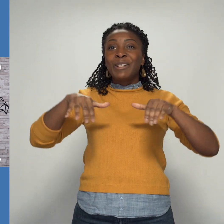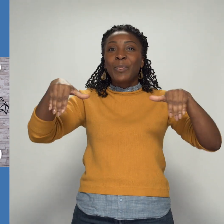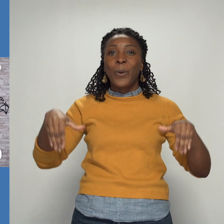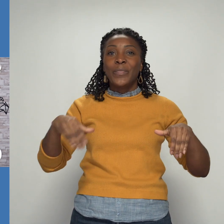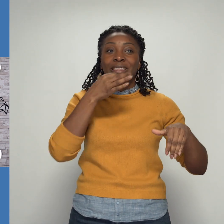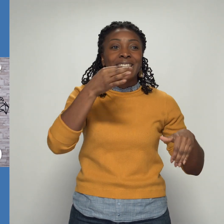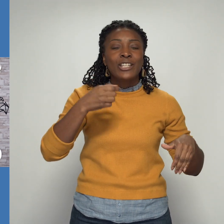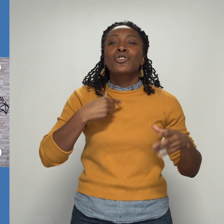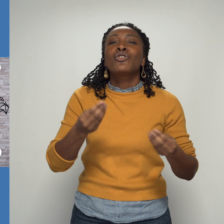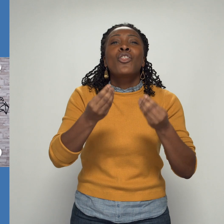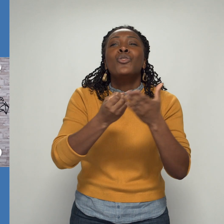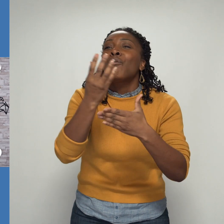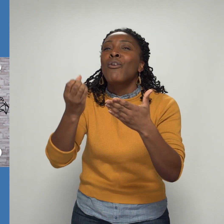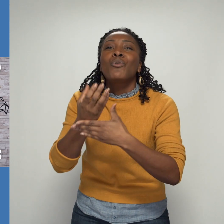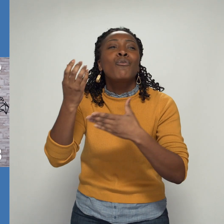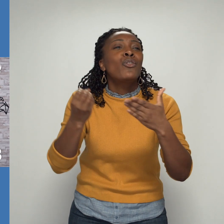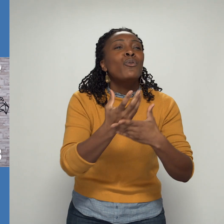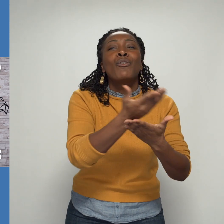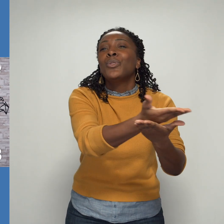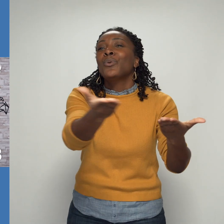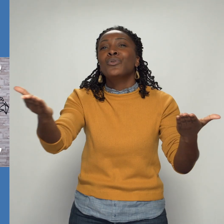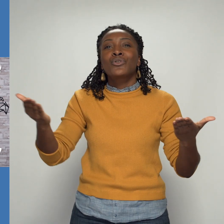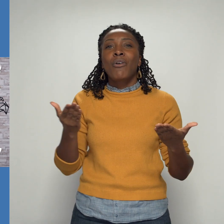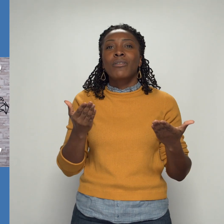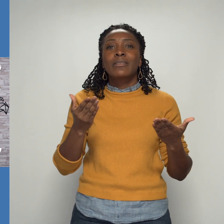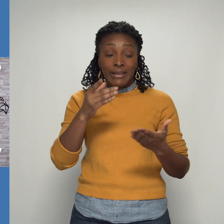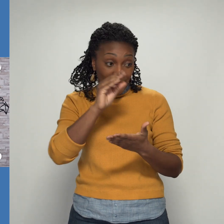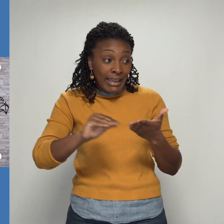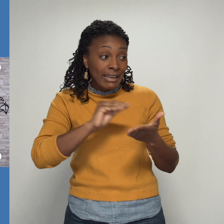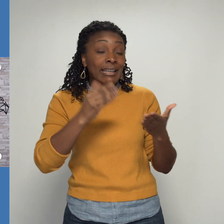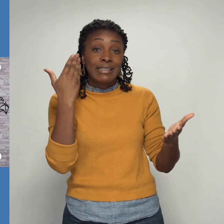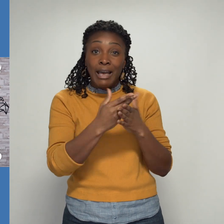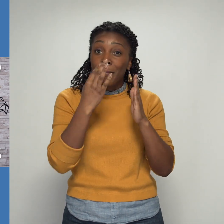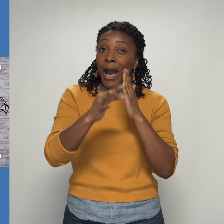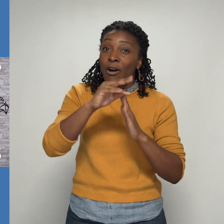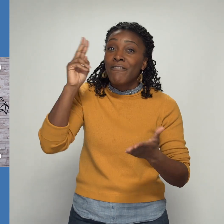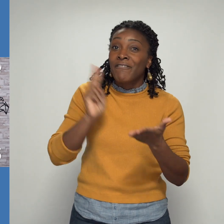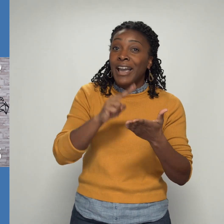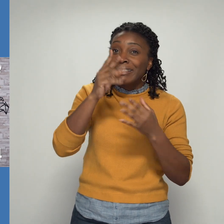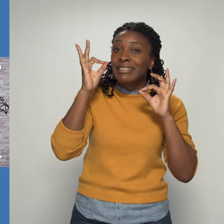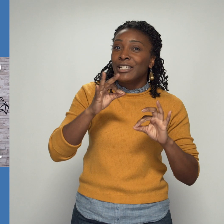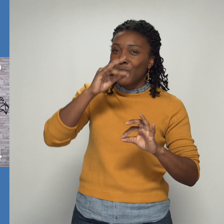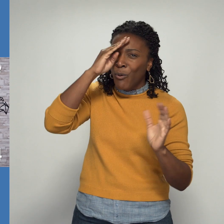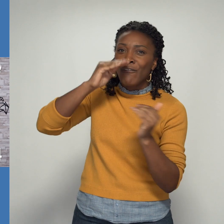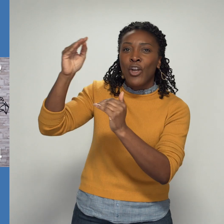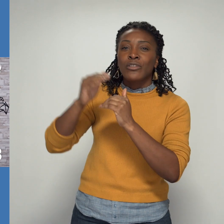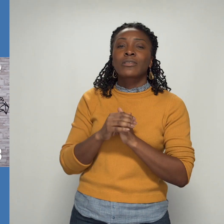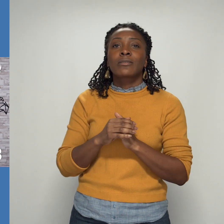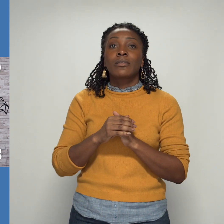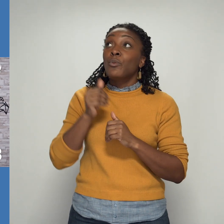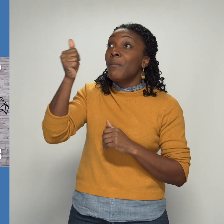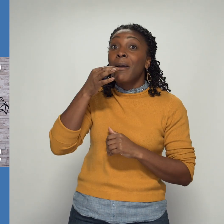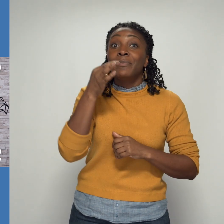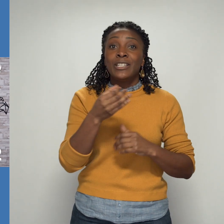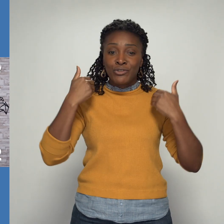je renouvelle toutes choses. » Il ajouta « Écris que les paroles sont vraies et entièrement dignes de confiance. » Puis il me dit « En effet, je suis